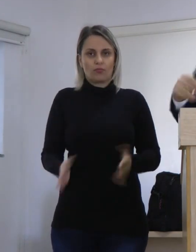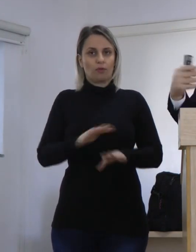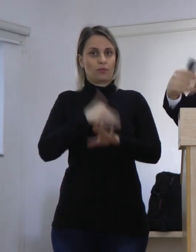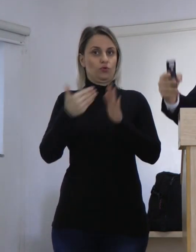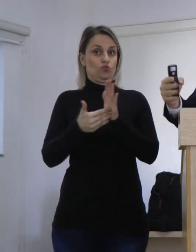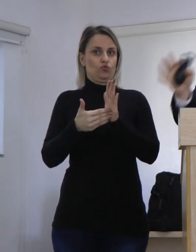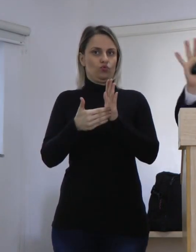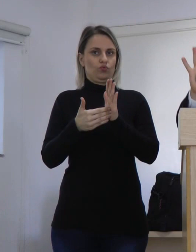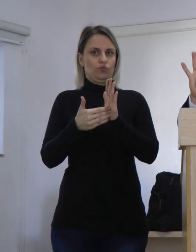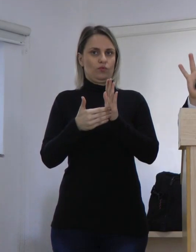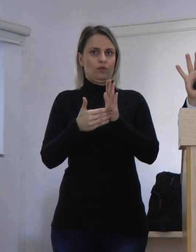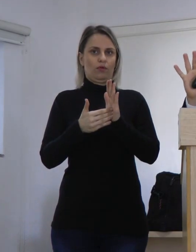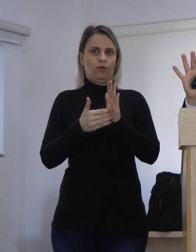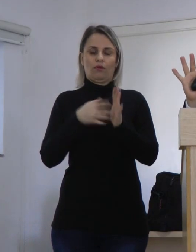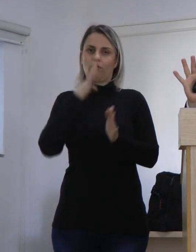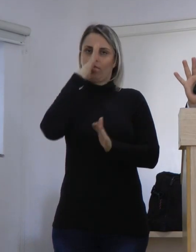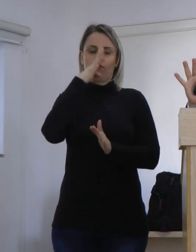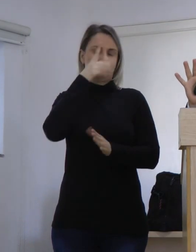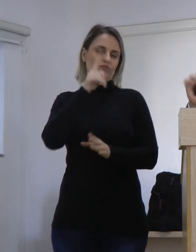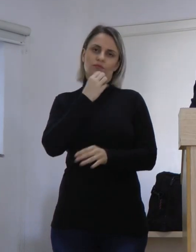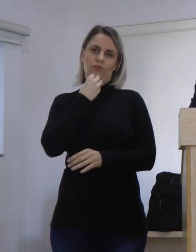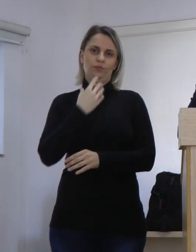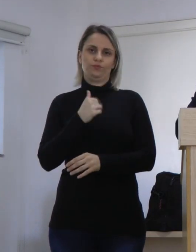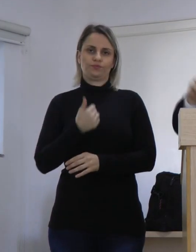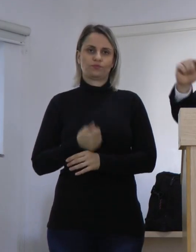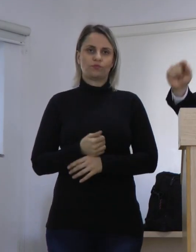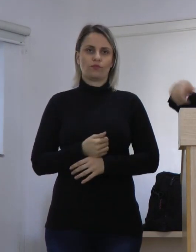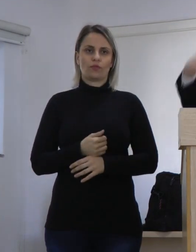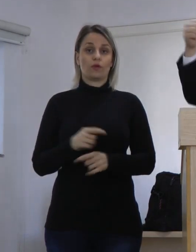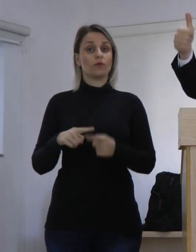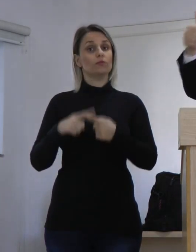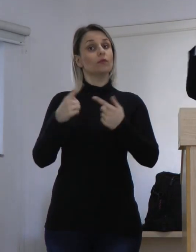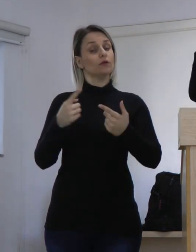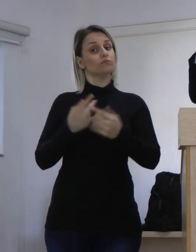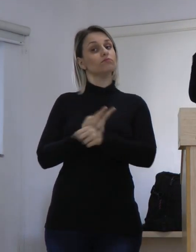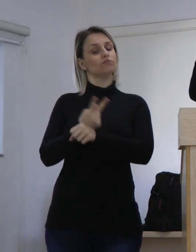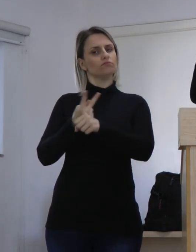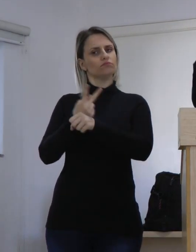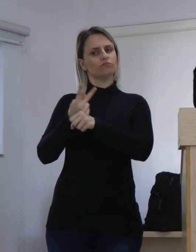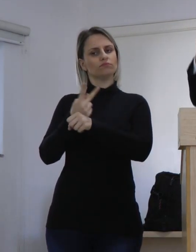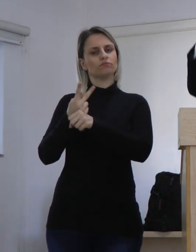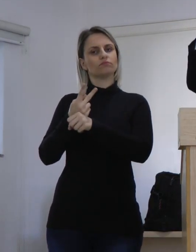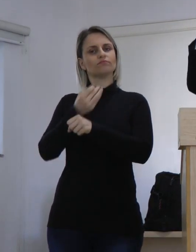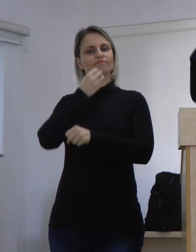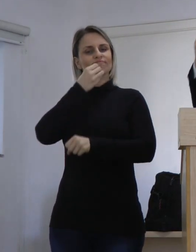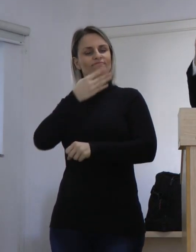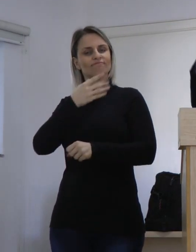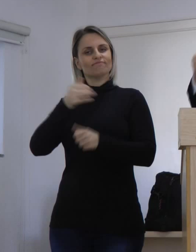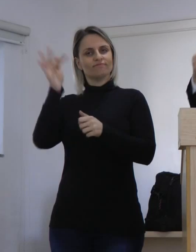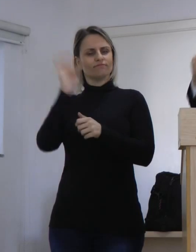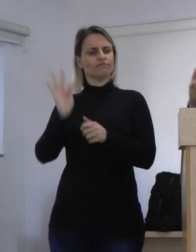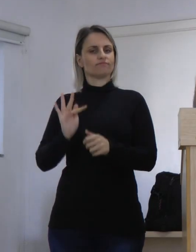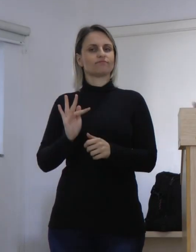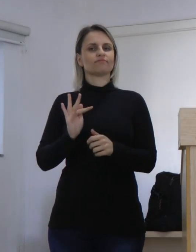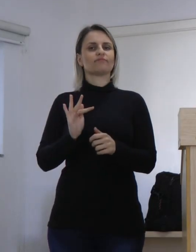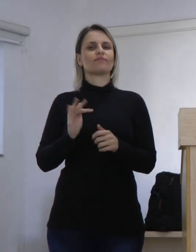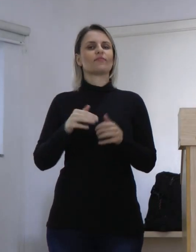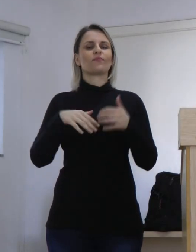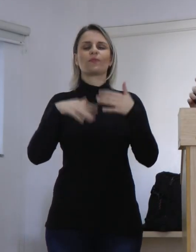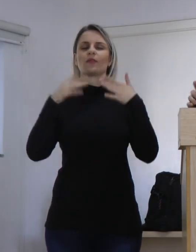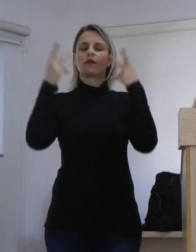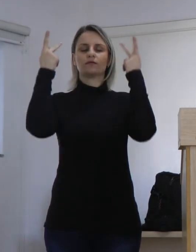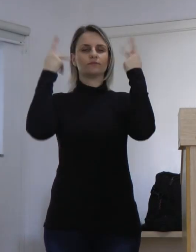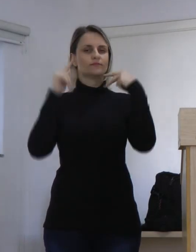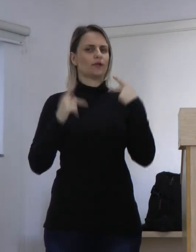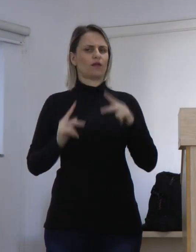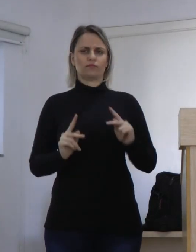bem-estar exagerado, aí esse não é bom. Mas procurar o bem-estar é ótimo, é natural procurar o bem-estar, não